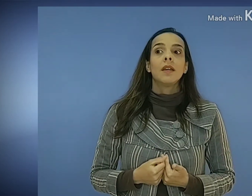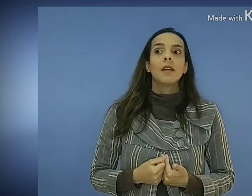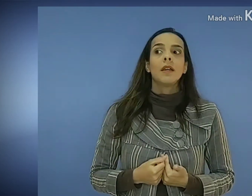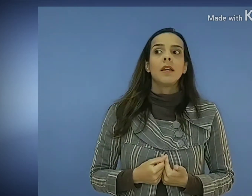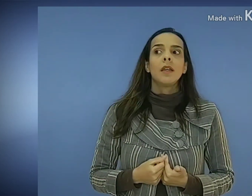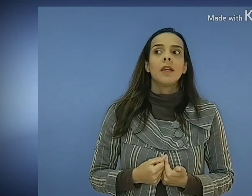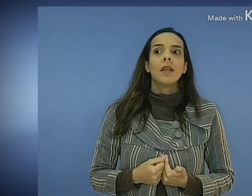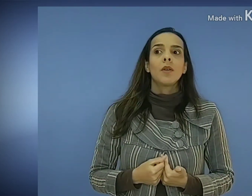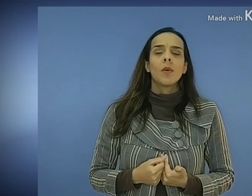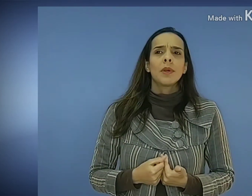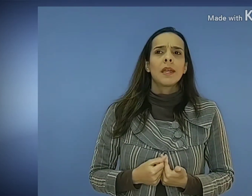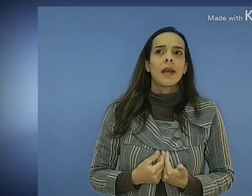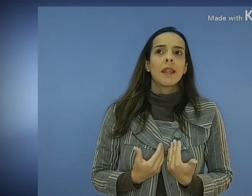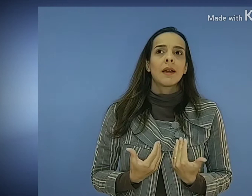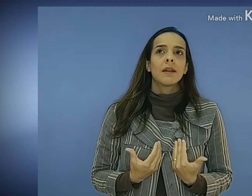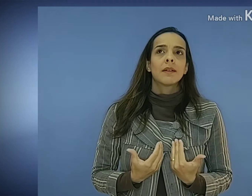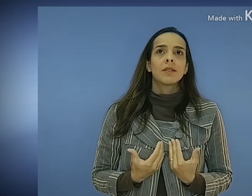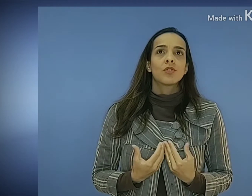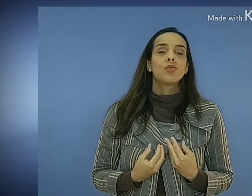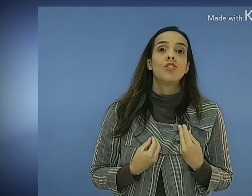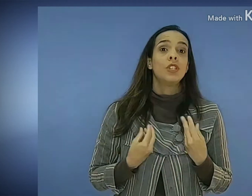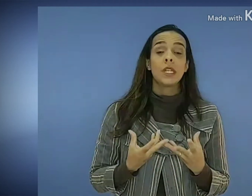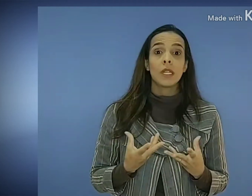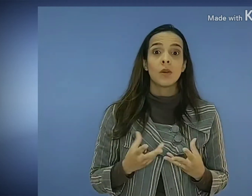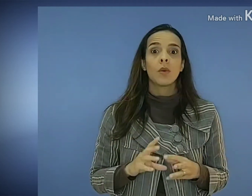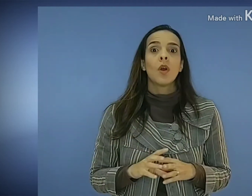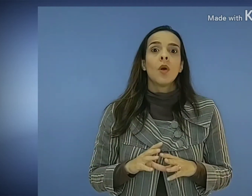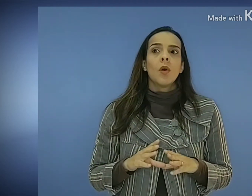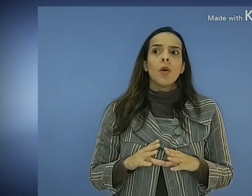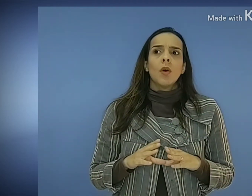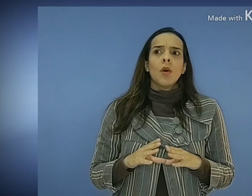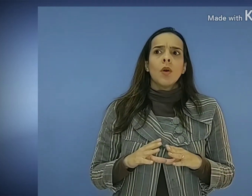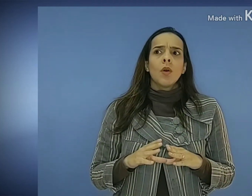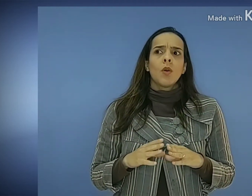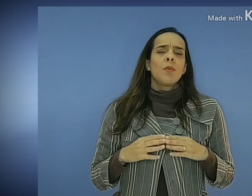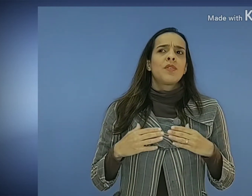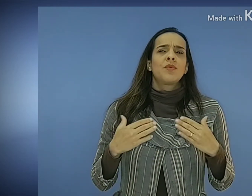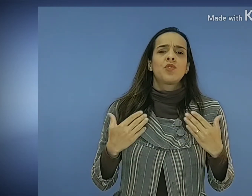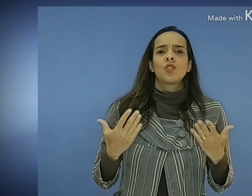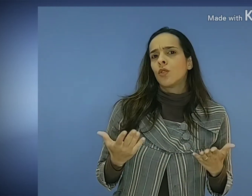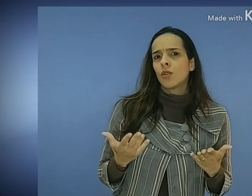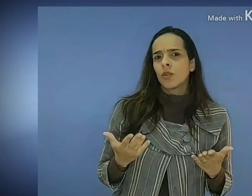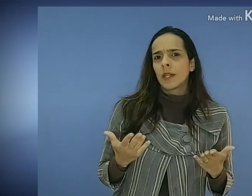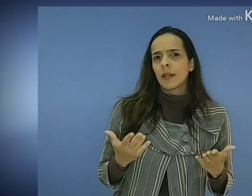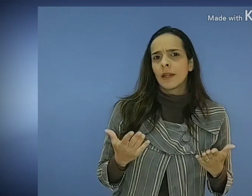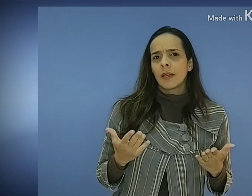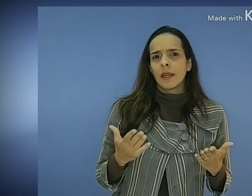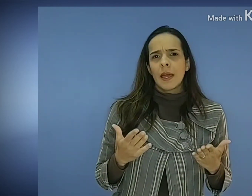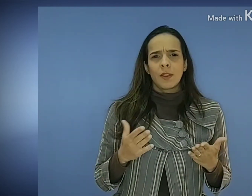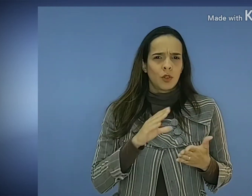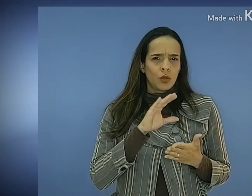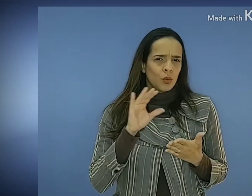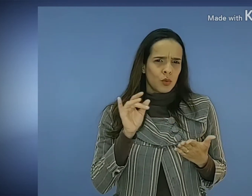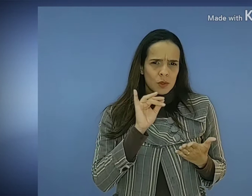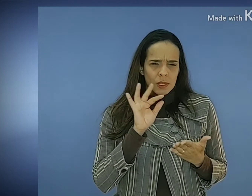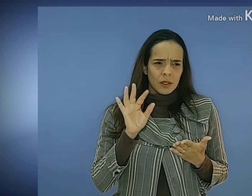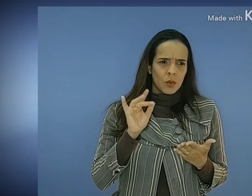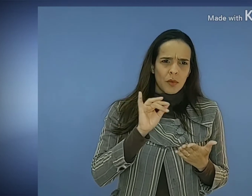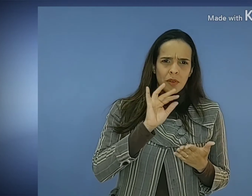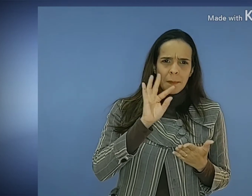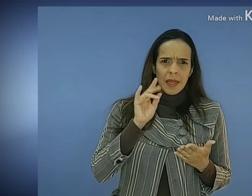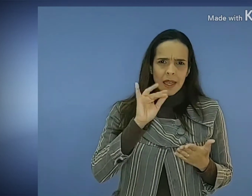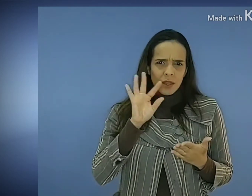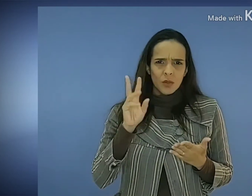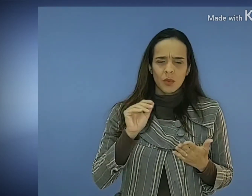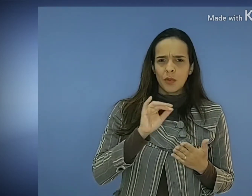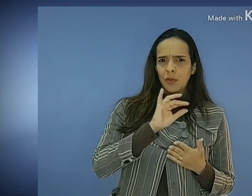e como que ela surgiu, como que funciona, é tudo usando